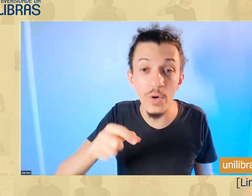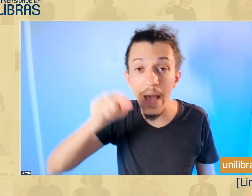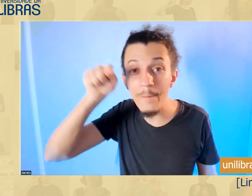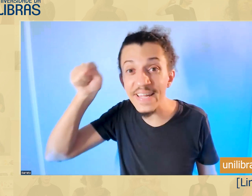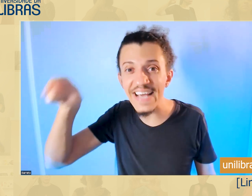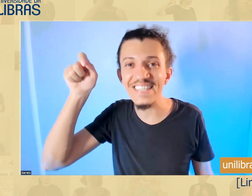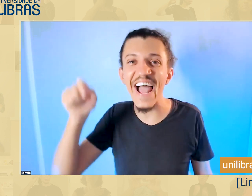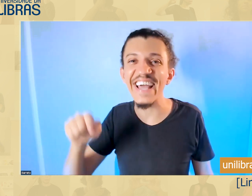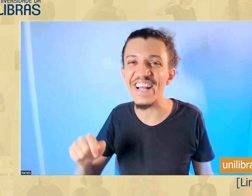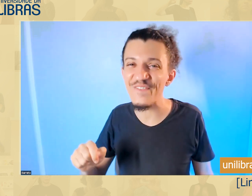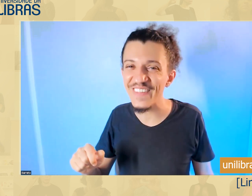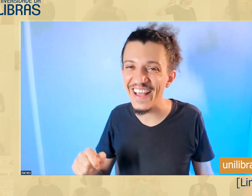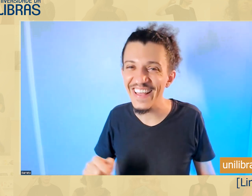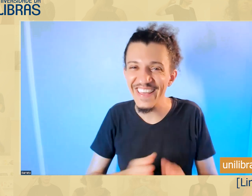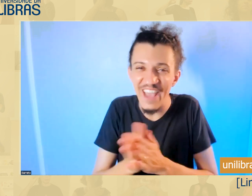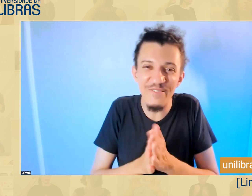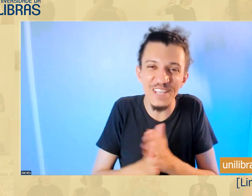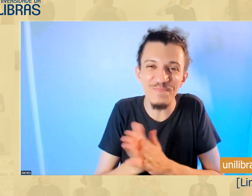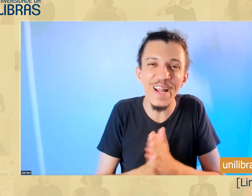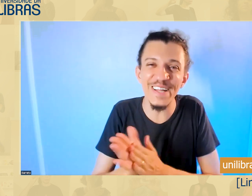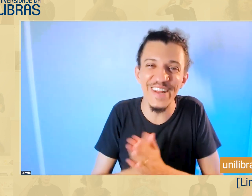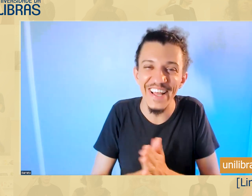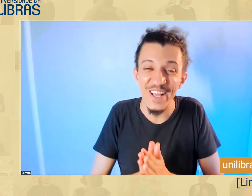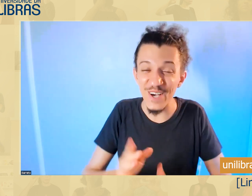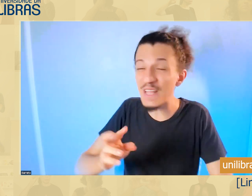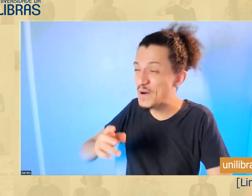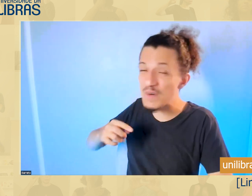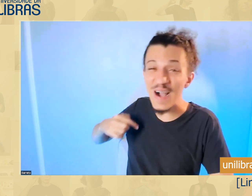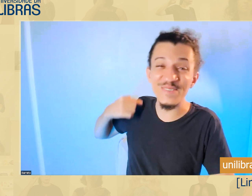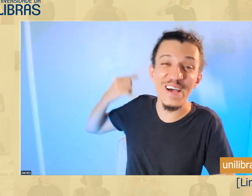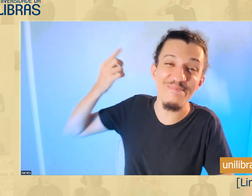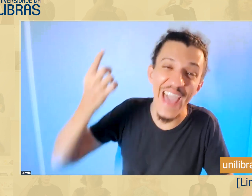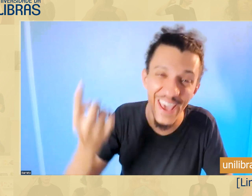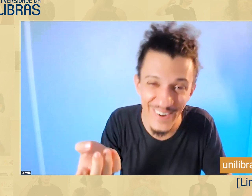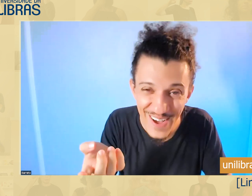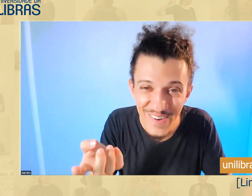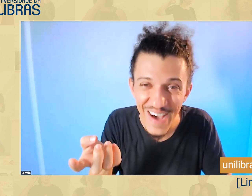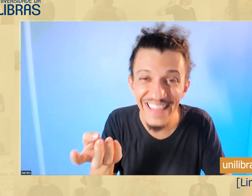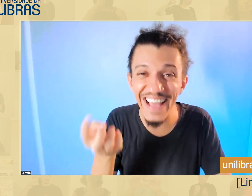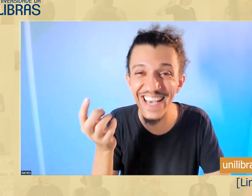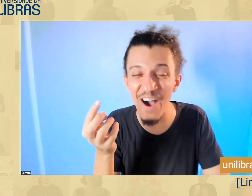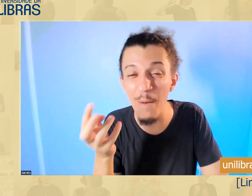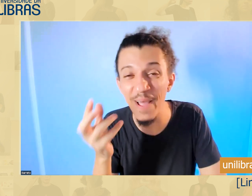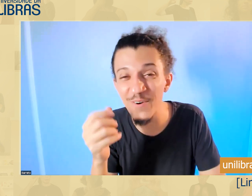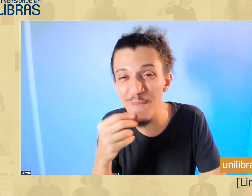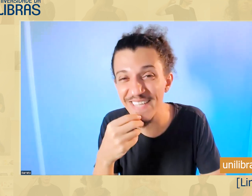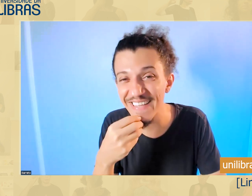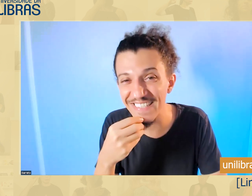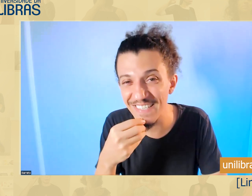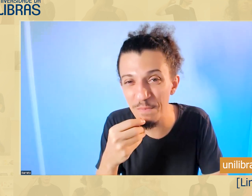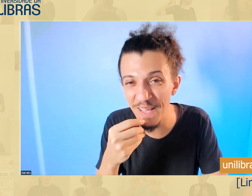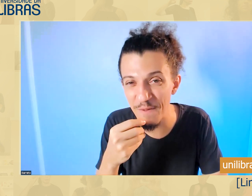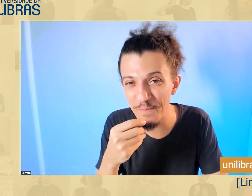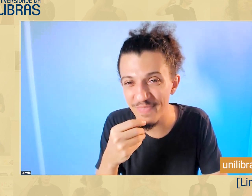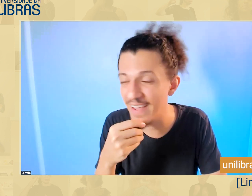disciplina onde eu ia aprender essa técnica. E aí eu fiquei esperando, né? Só que demorou mais 1 ano e meio até chegar o momento que eu comecei a ter